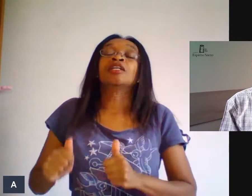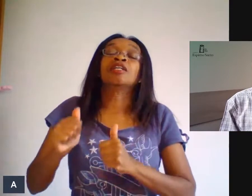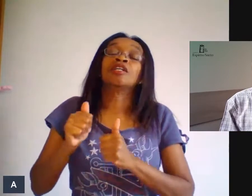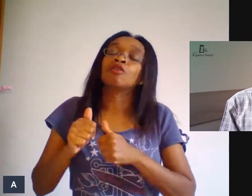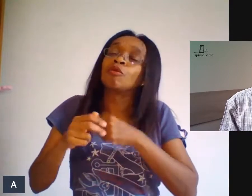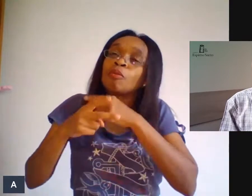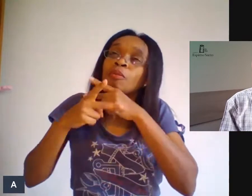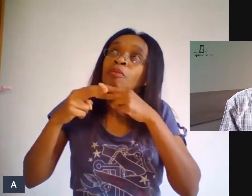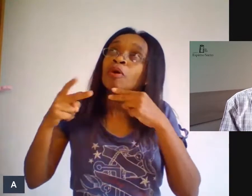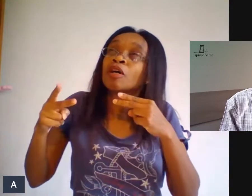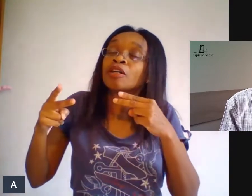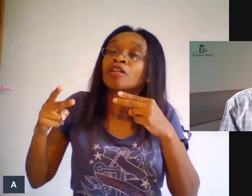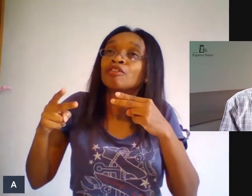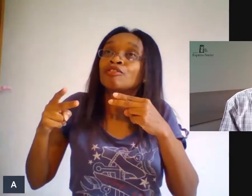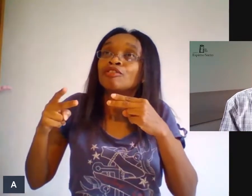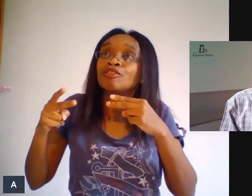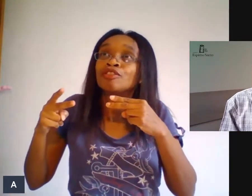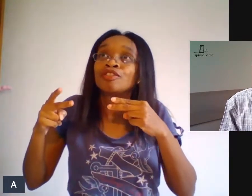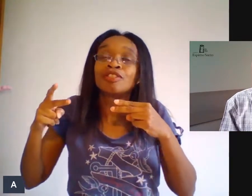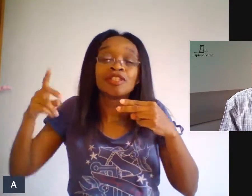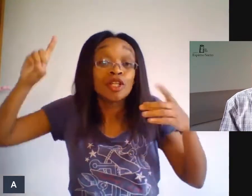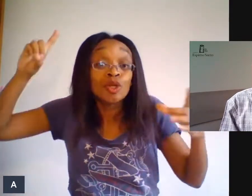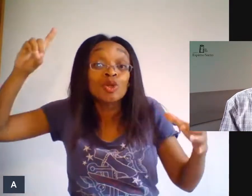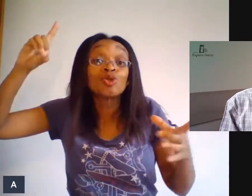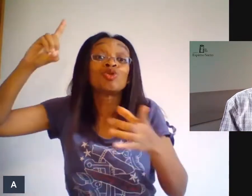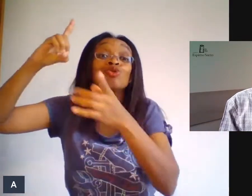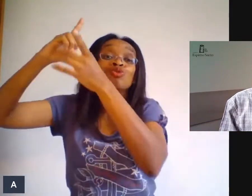que é sobrenatural, né?